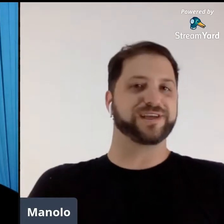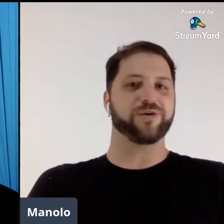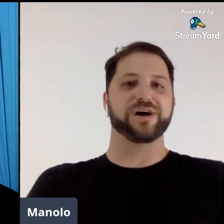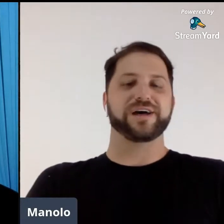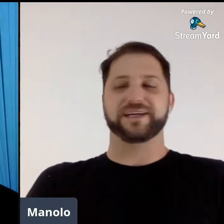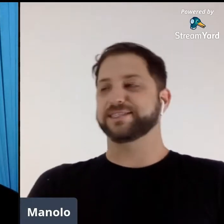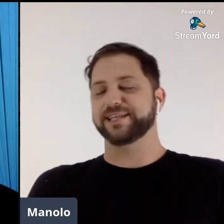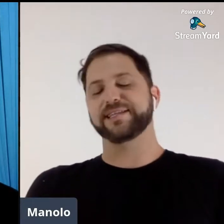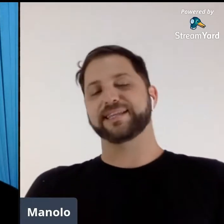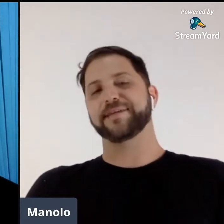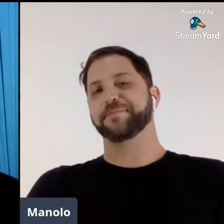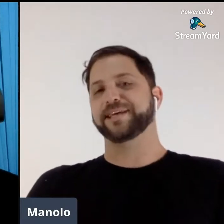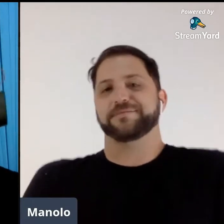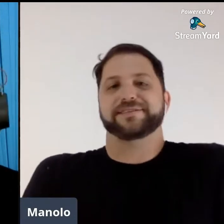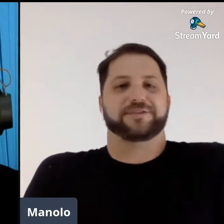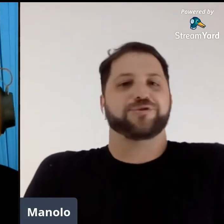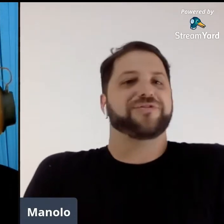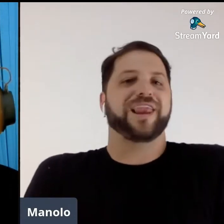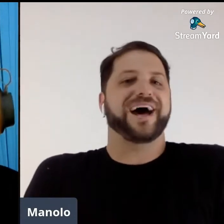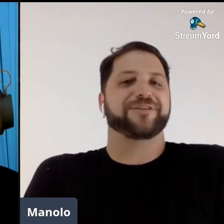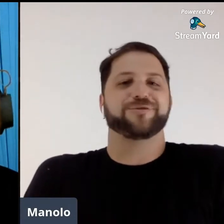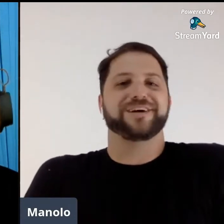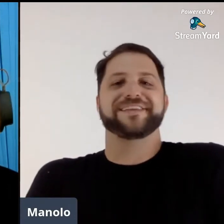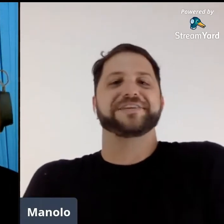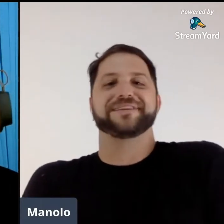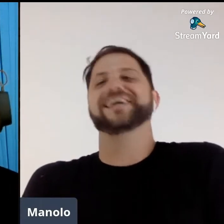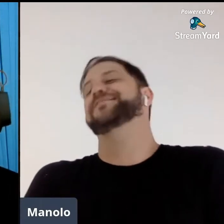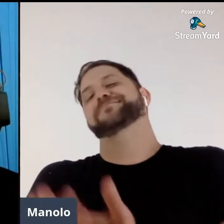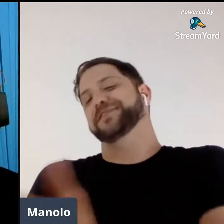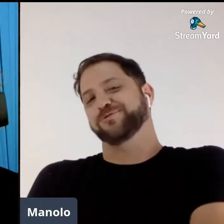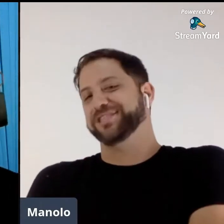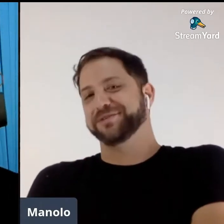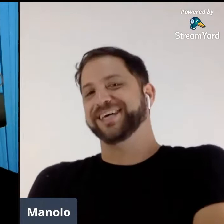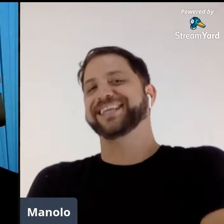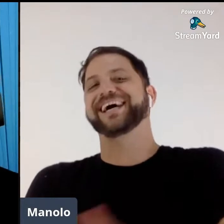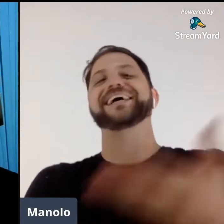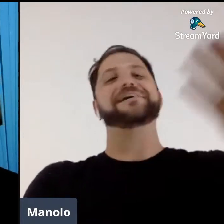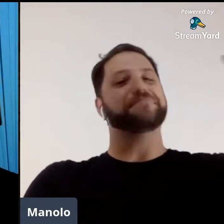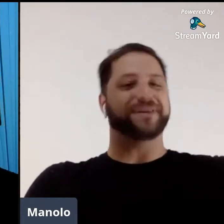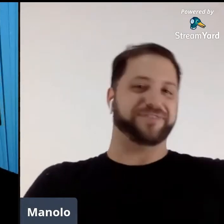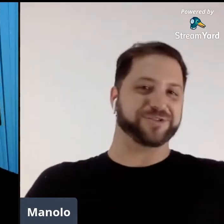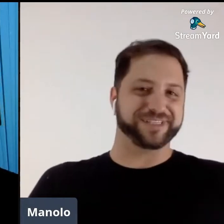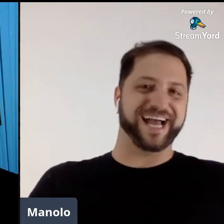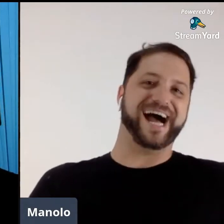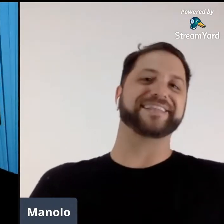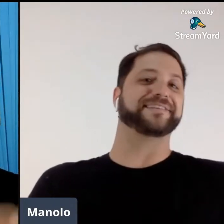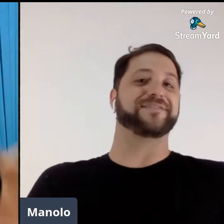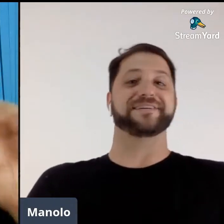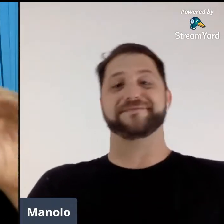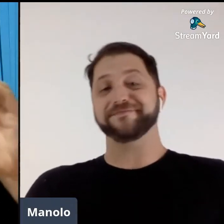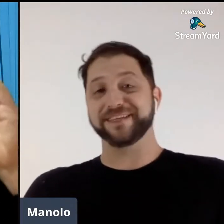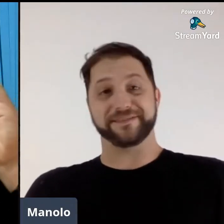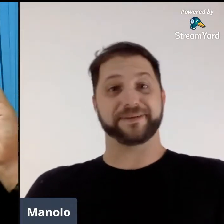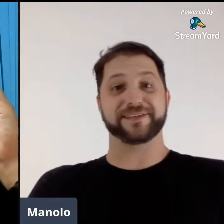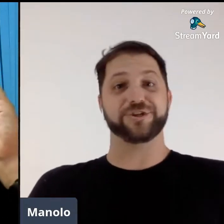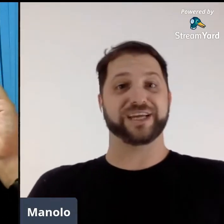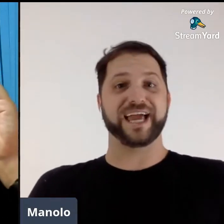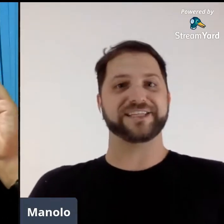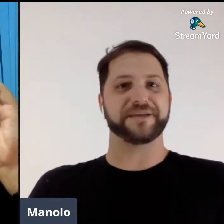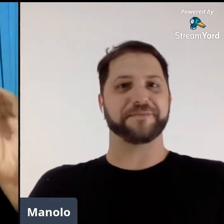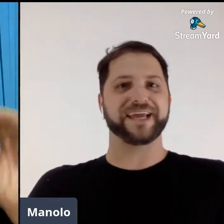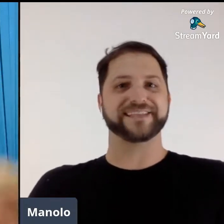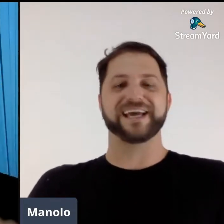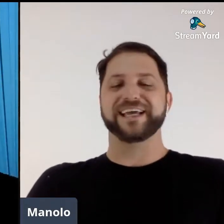antes de instrução, antes dele entrar na empresa, mas tudo falado, não estava na língua dele, não conseguiu entender, tá, fez coisa errada, estava